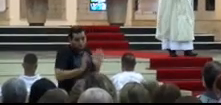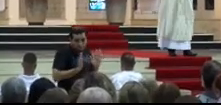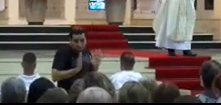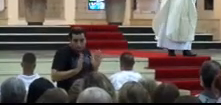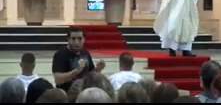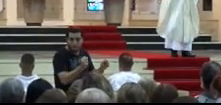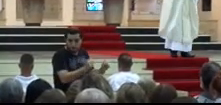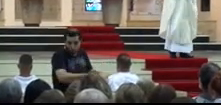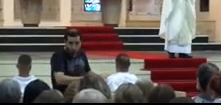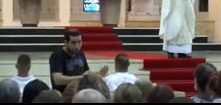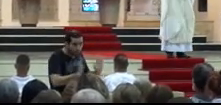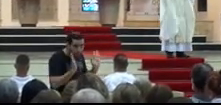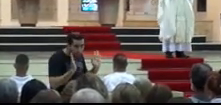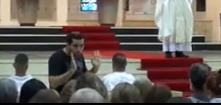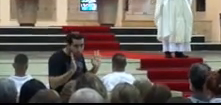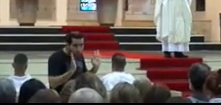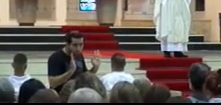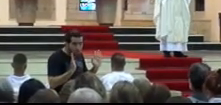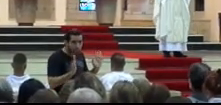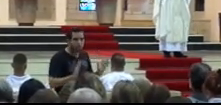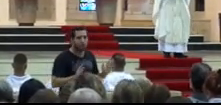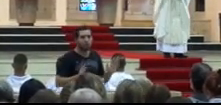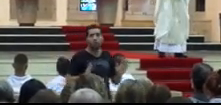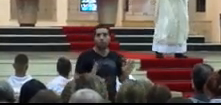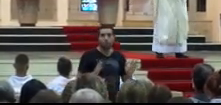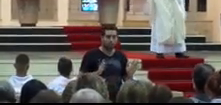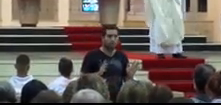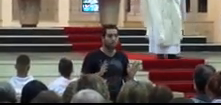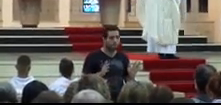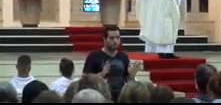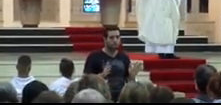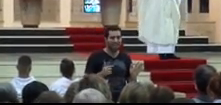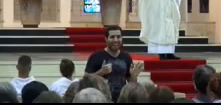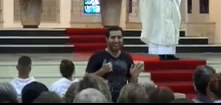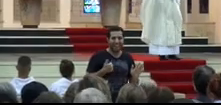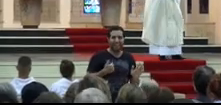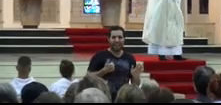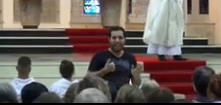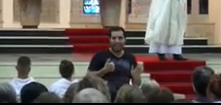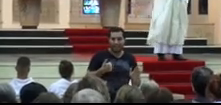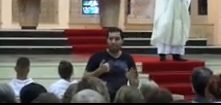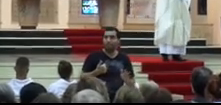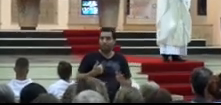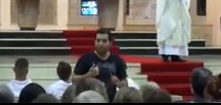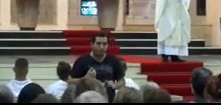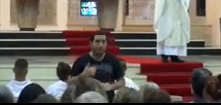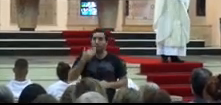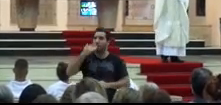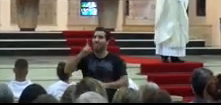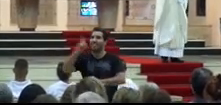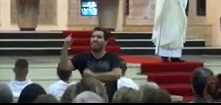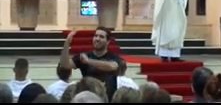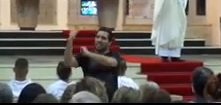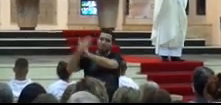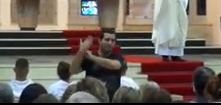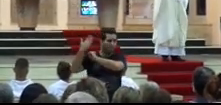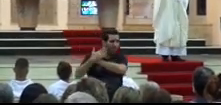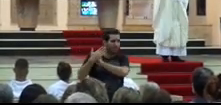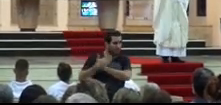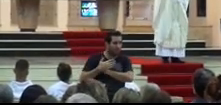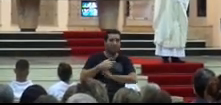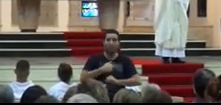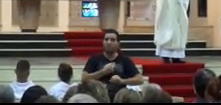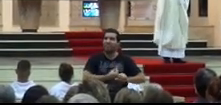ser comunhão, fazer comunhão, transformar a vida, alimentar, se tornar